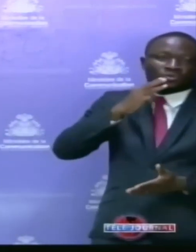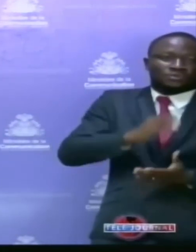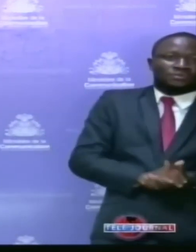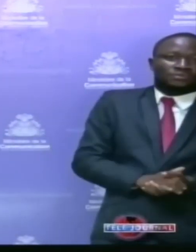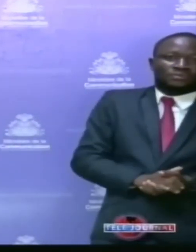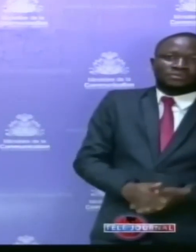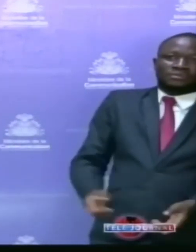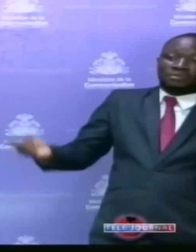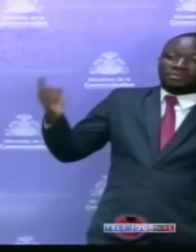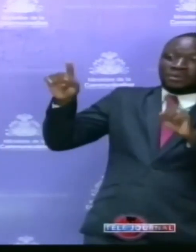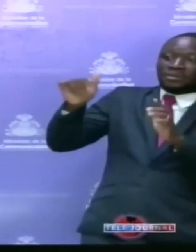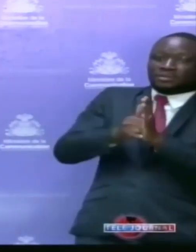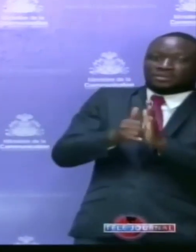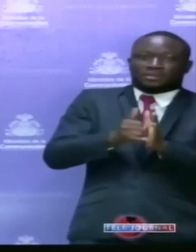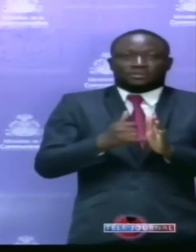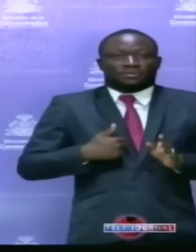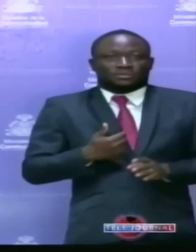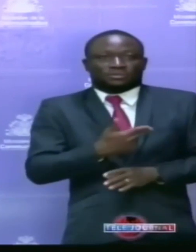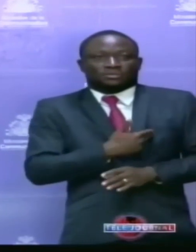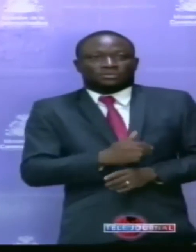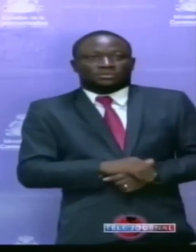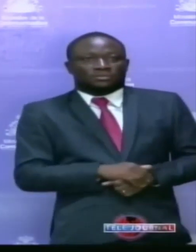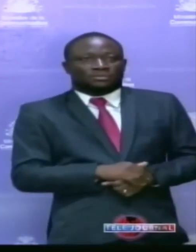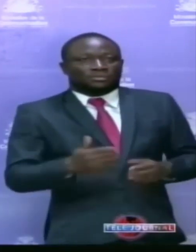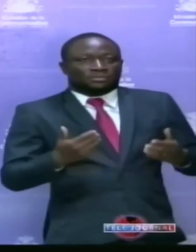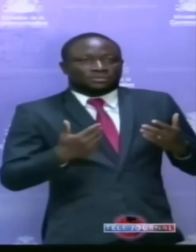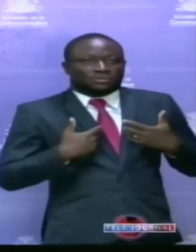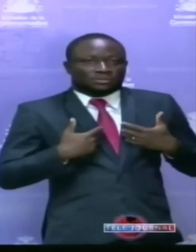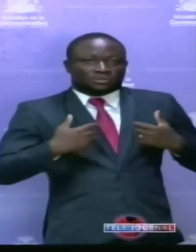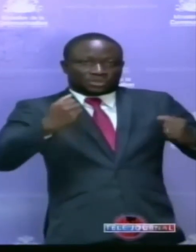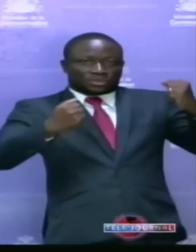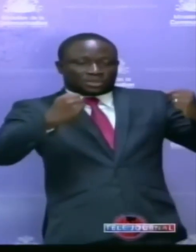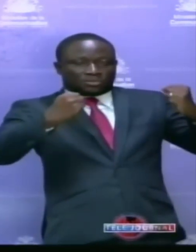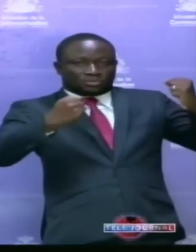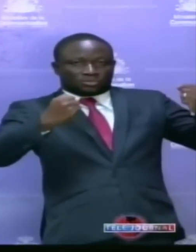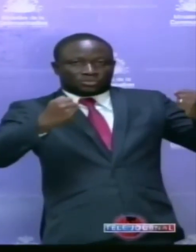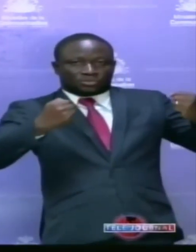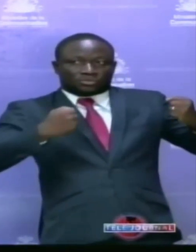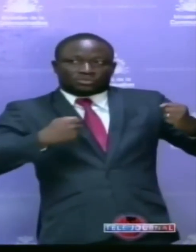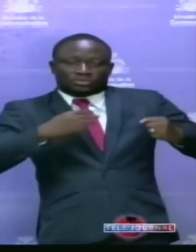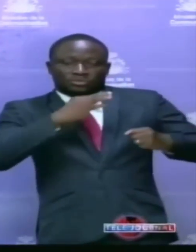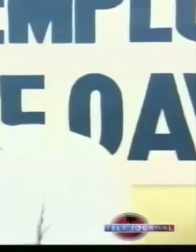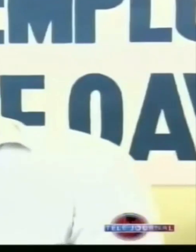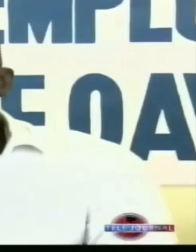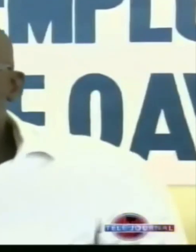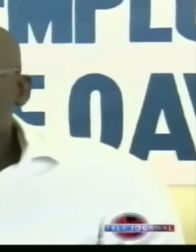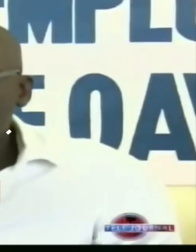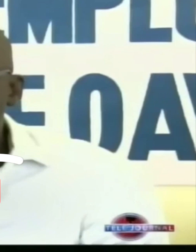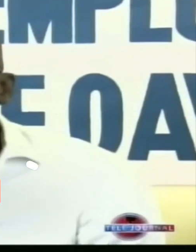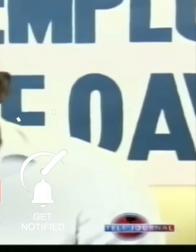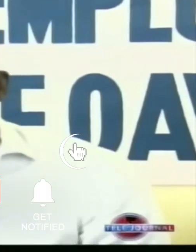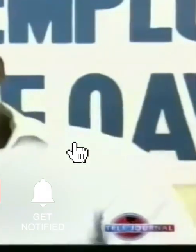pour te capter des nouvelles informations. En tout cas, tout le monde, merci parce que nous t'es branché. Pas oublier pour nous abonner avec chaîne là.